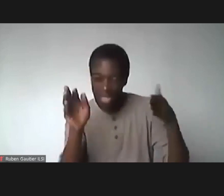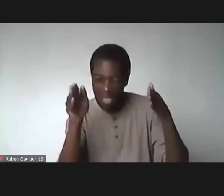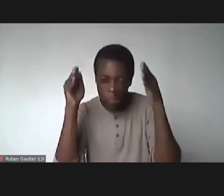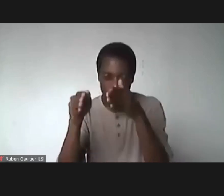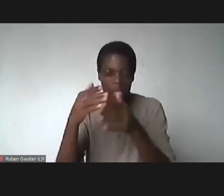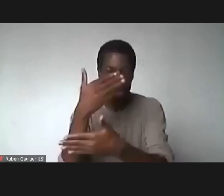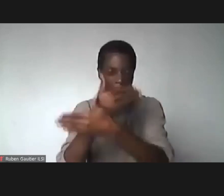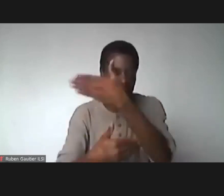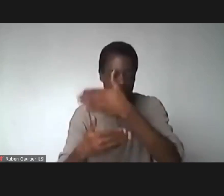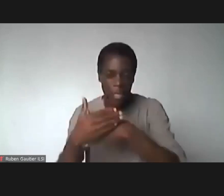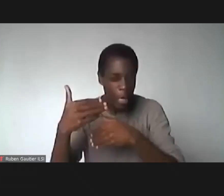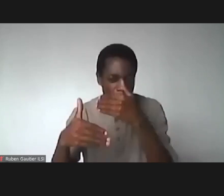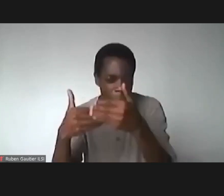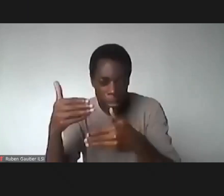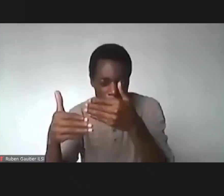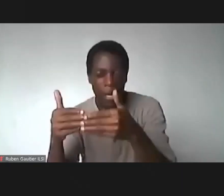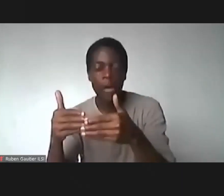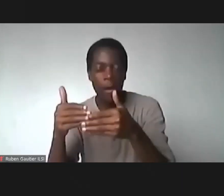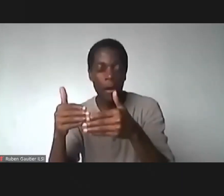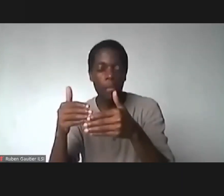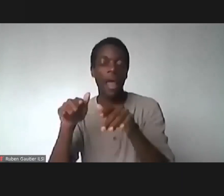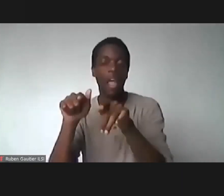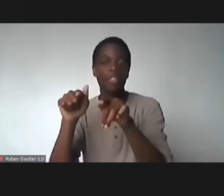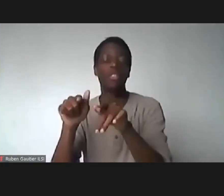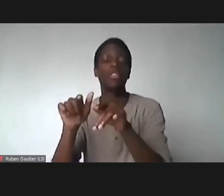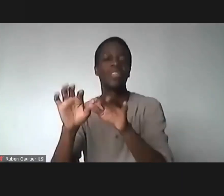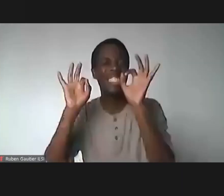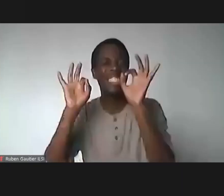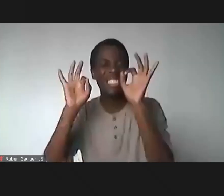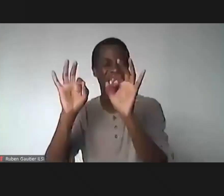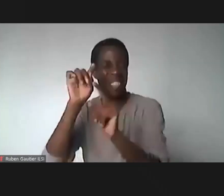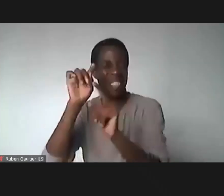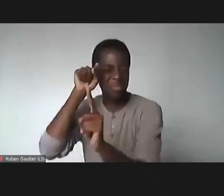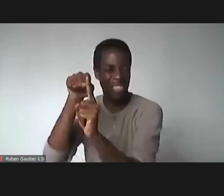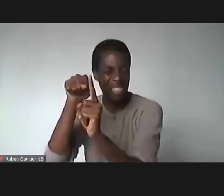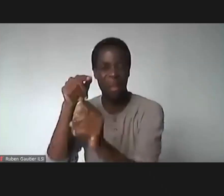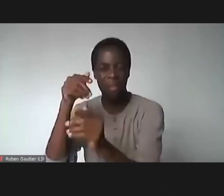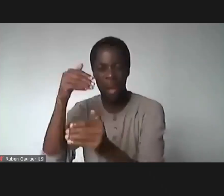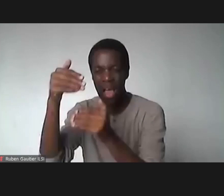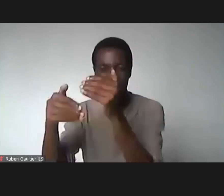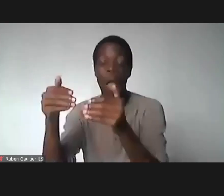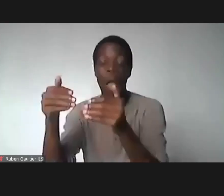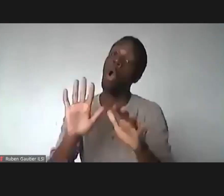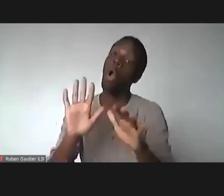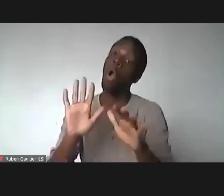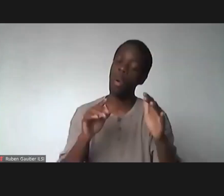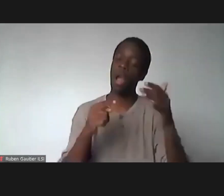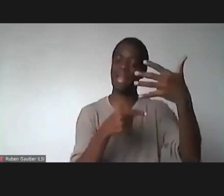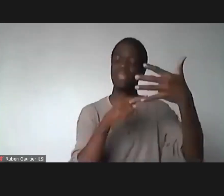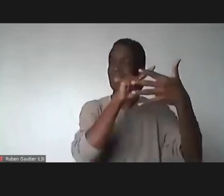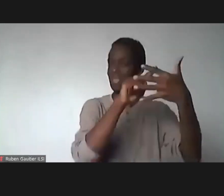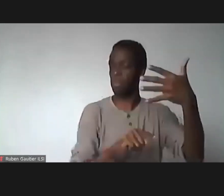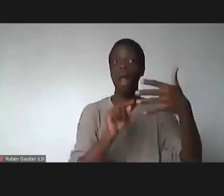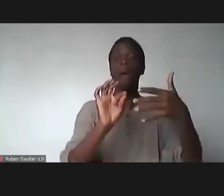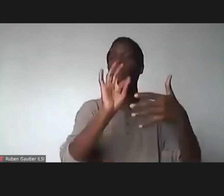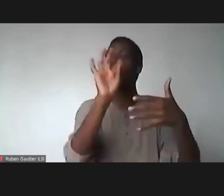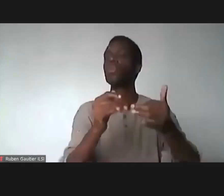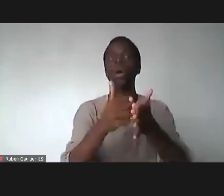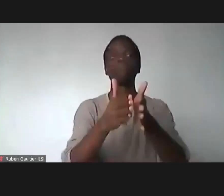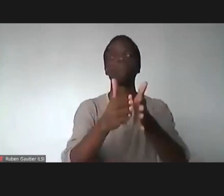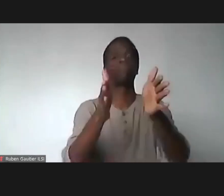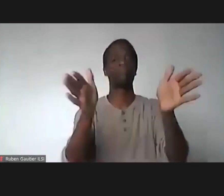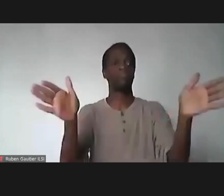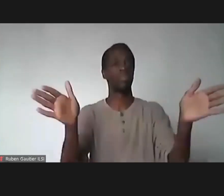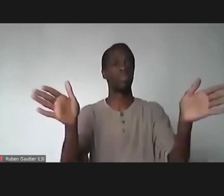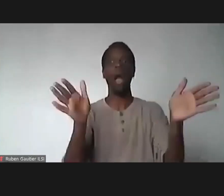una población para a partir de allí hacer ya un estudio más específico, ¿no? ¿Puedo hablar una cosa solo rápido? Sí,